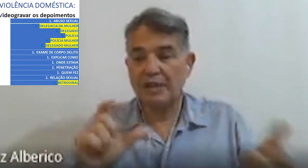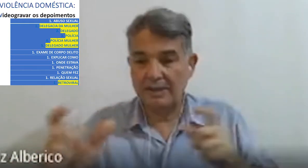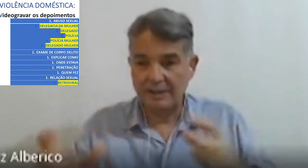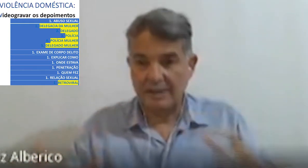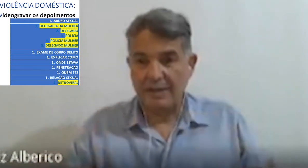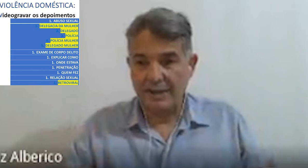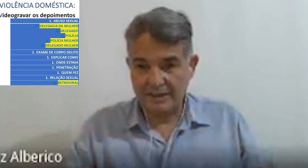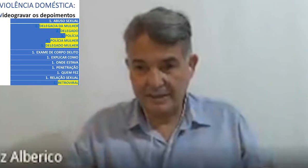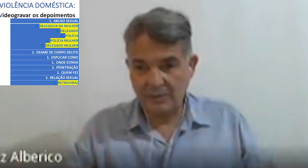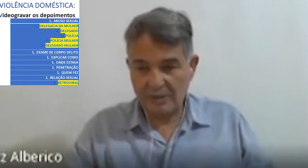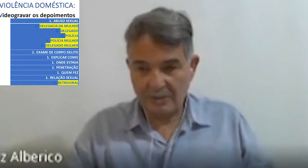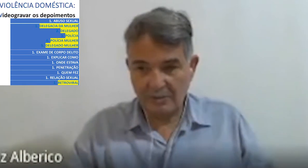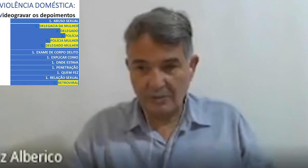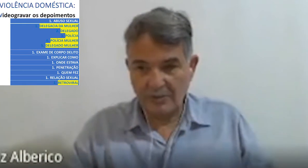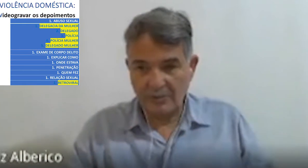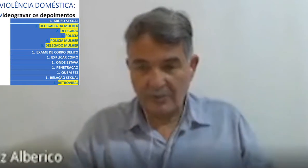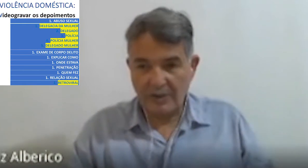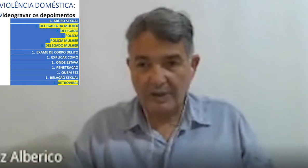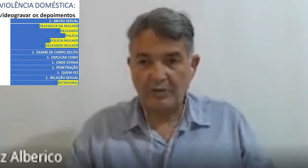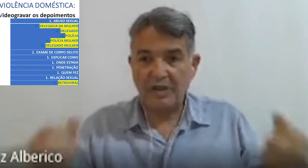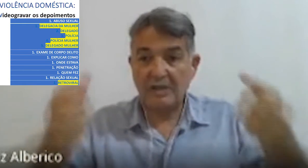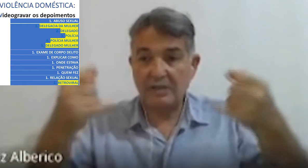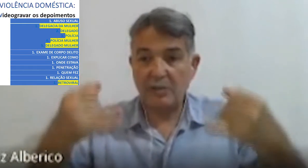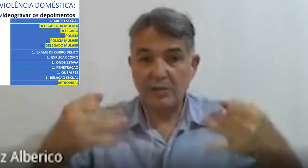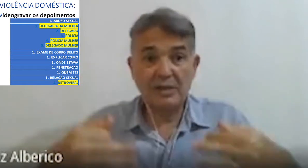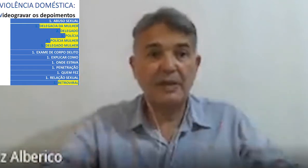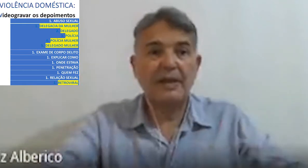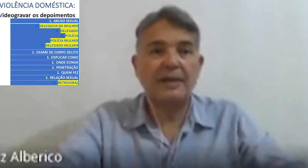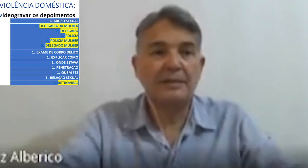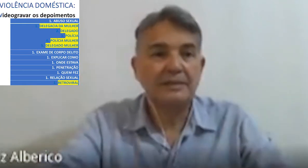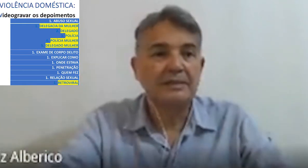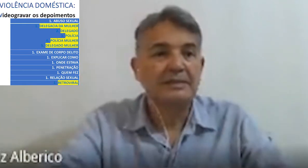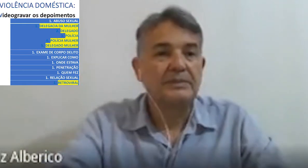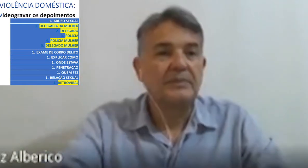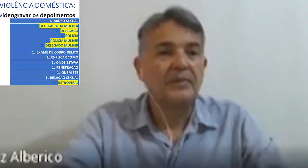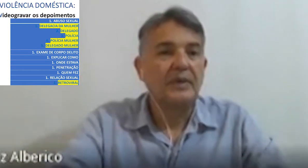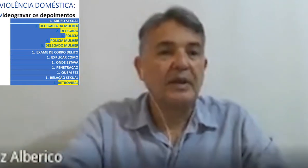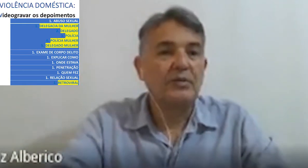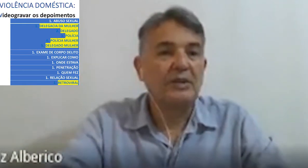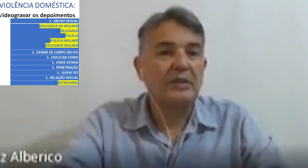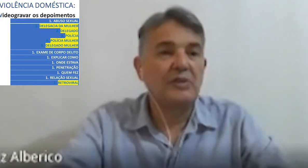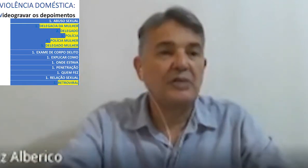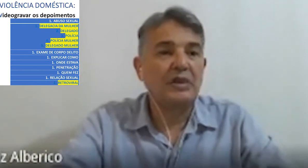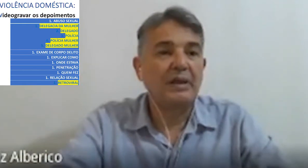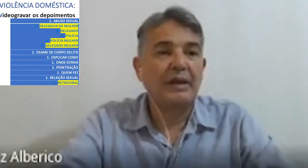fica essa situação. Então vai ter que ser uma coisa explicada, e aí eu já deixo então em